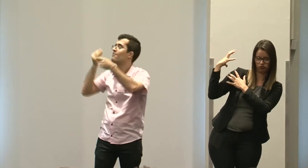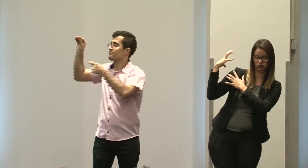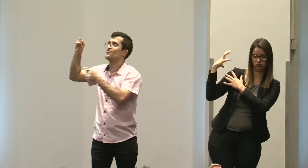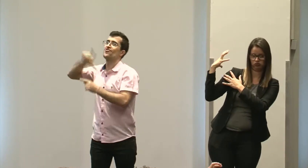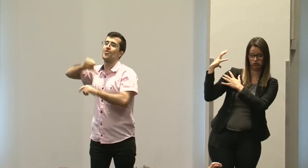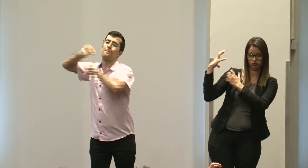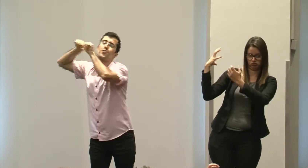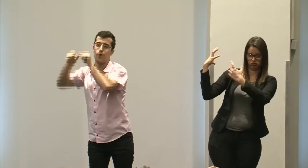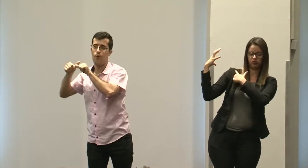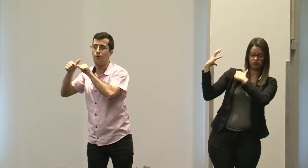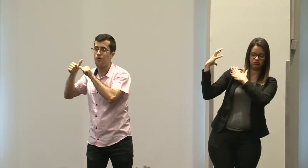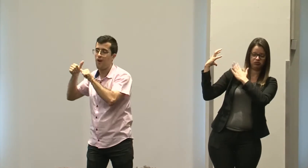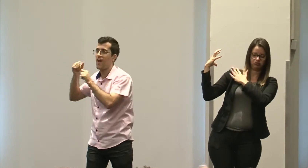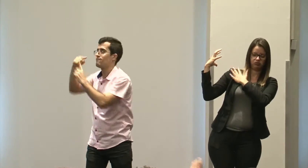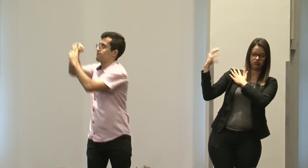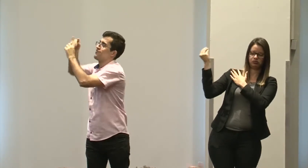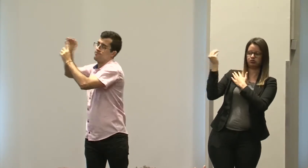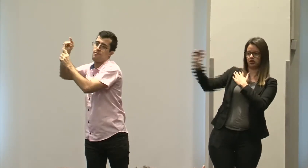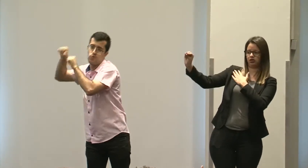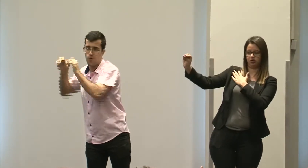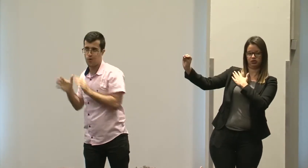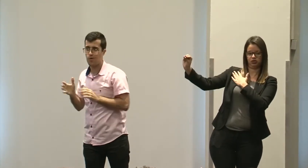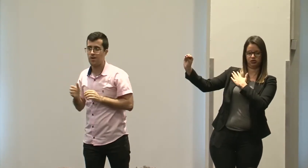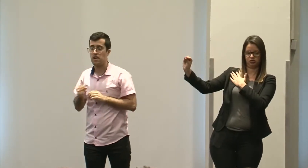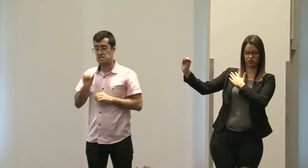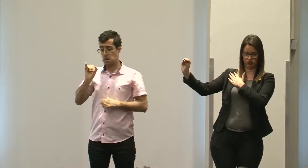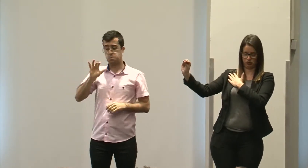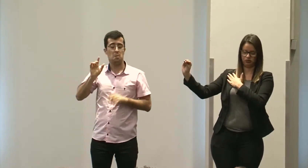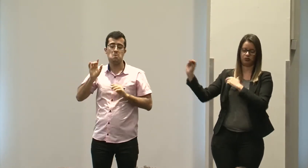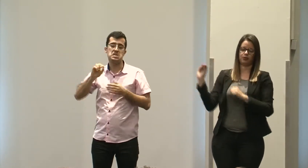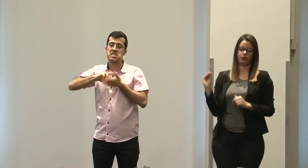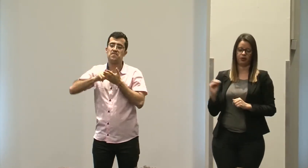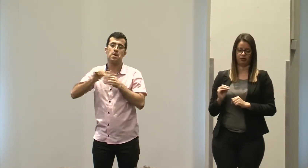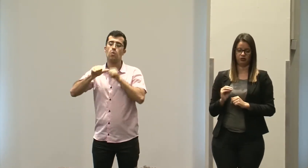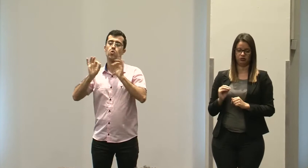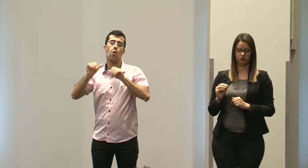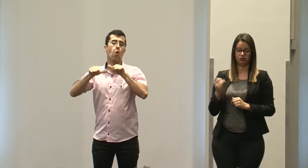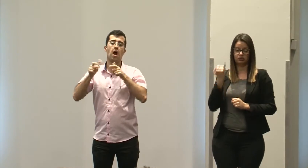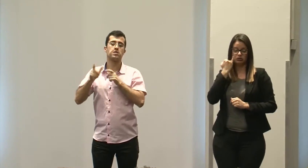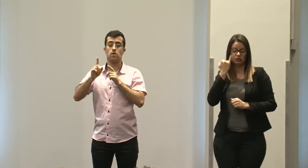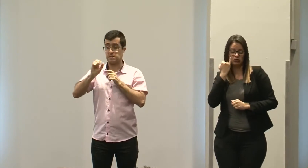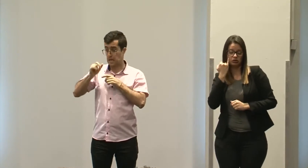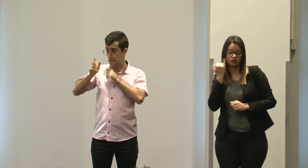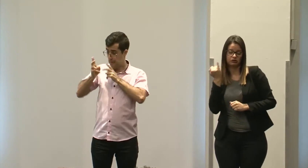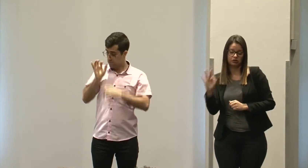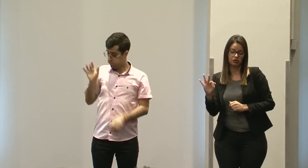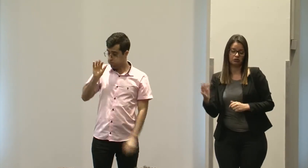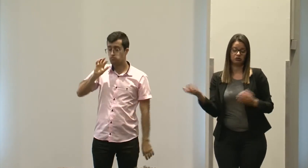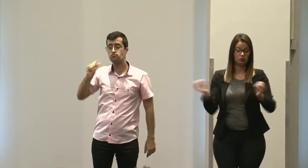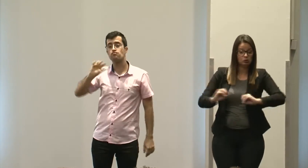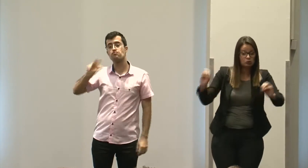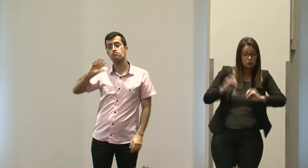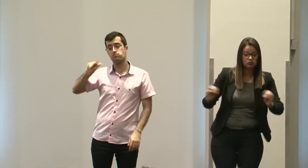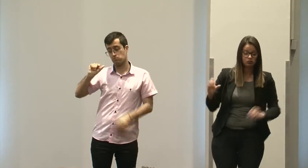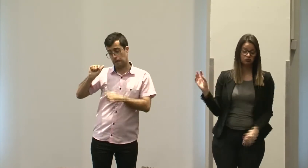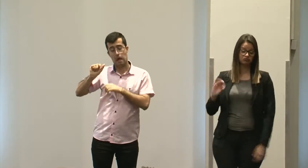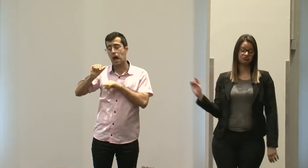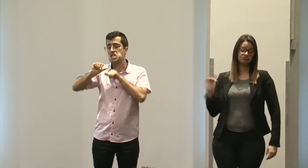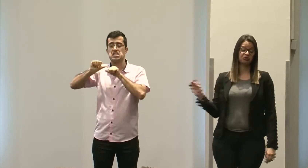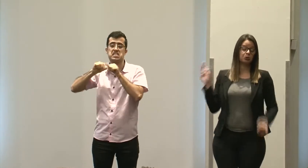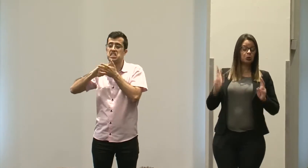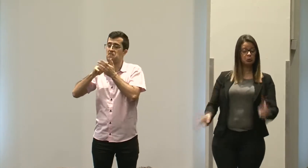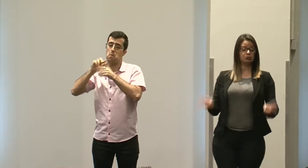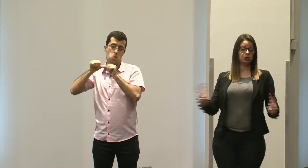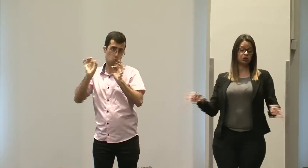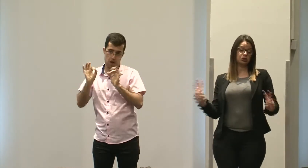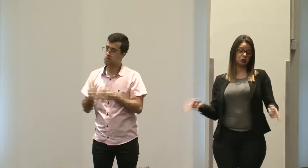cima para baixo. Então, eu preciso demarcar isso como uma nova reestruturação, é um novo perfil. Mas, de um